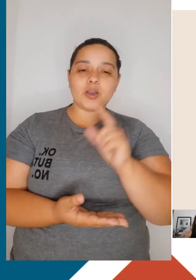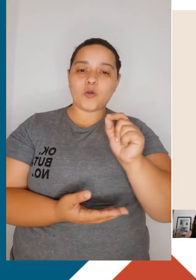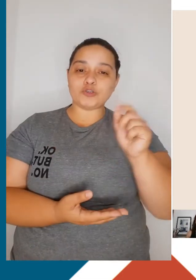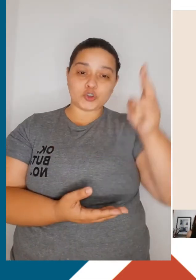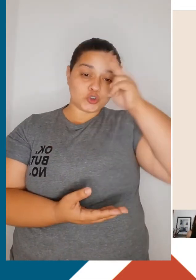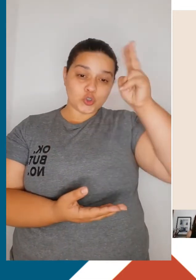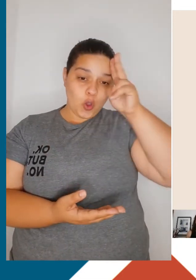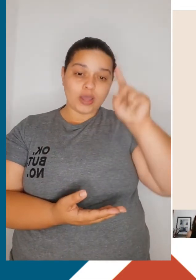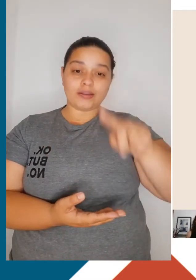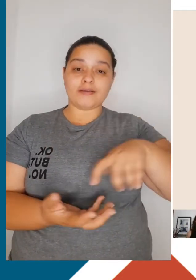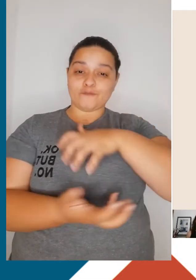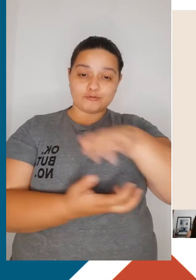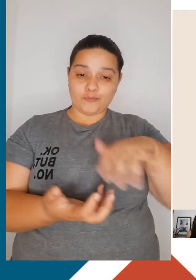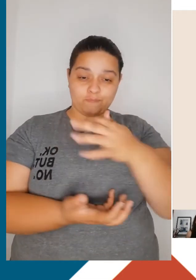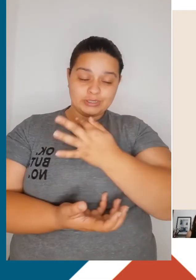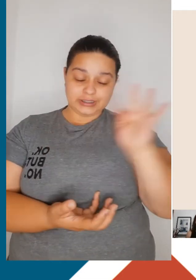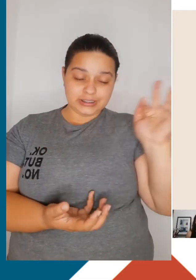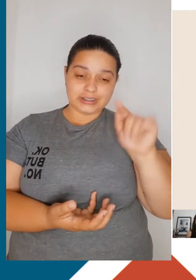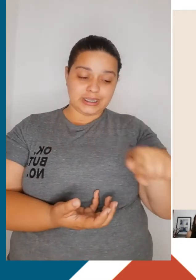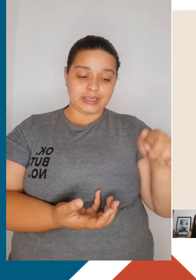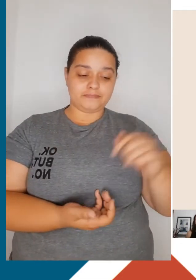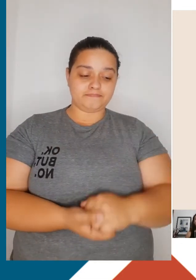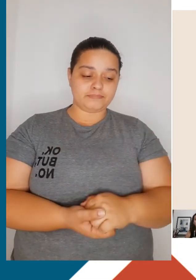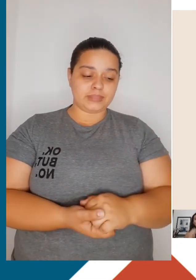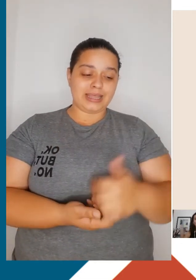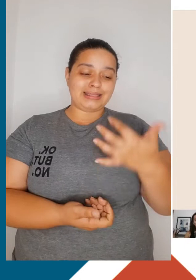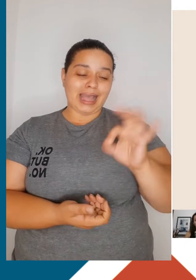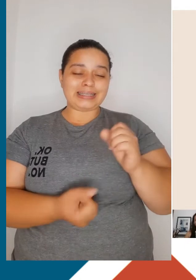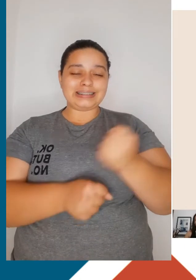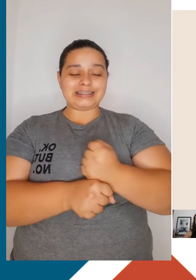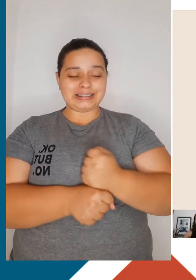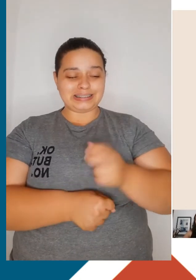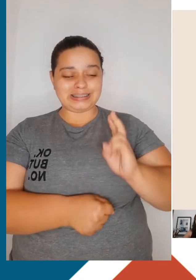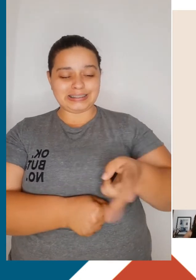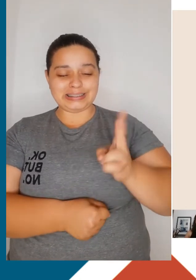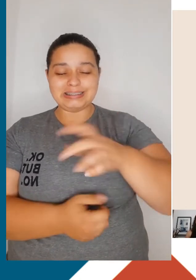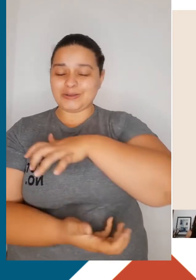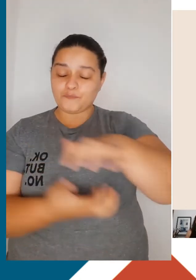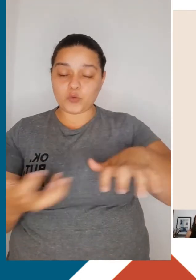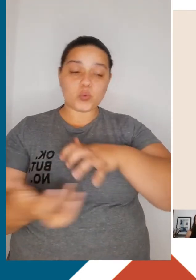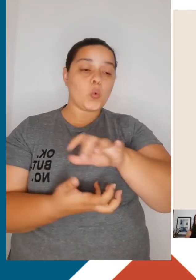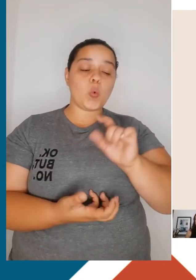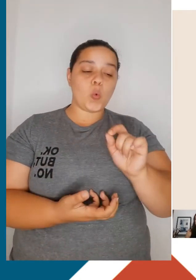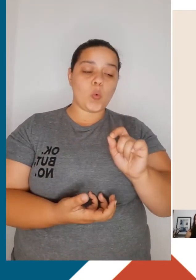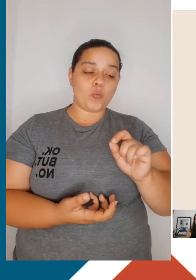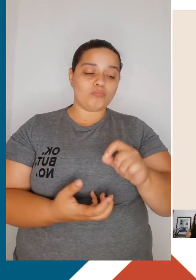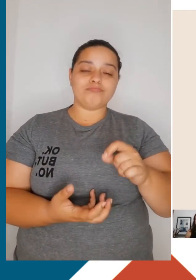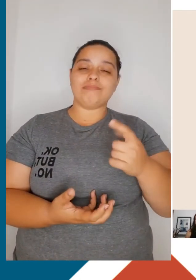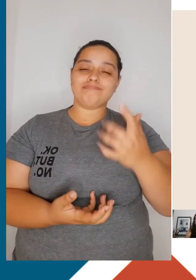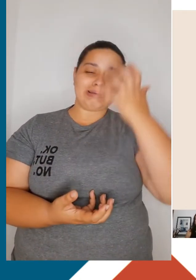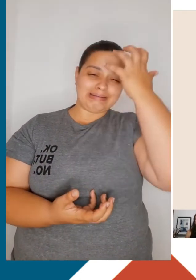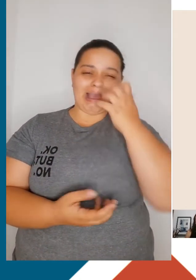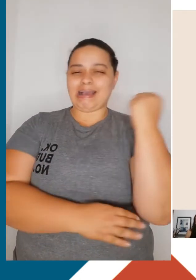com que estoure a Revolução Francesa em 1789 e dure aí 10 anos, né? Bom, uma grave